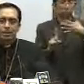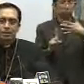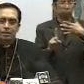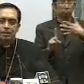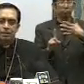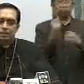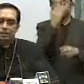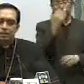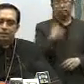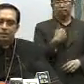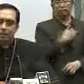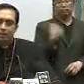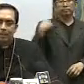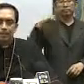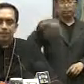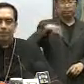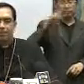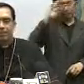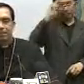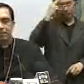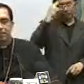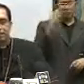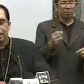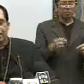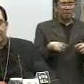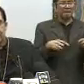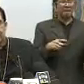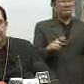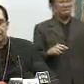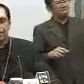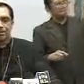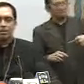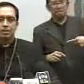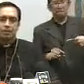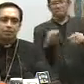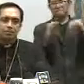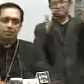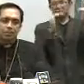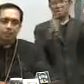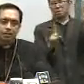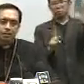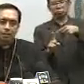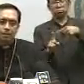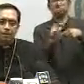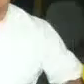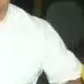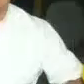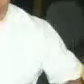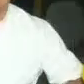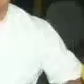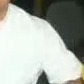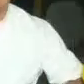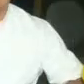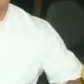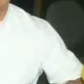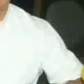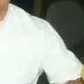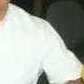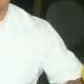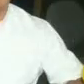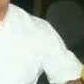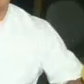que para la iglesia decimos es la pena máxima, porque el sacerdote deja de ser sacerdote, por así decirlo. El sacerdote